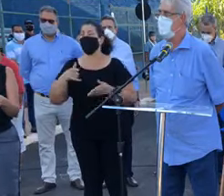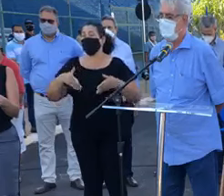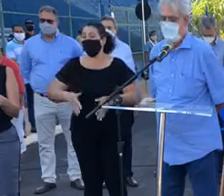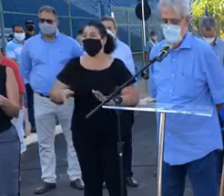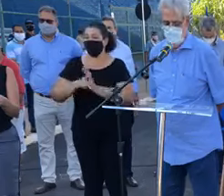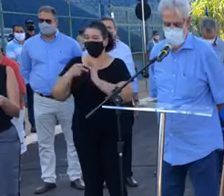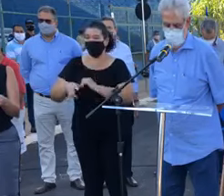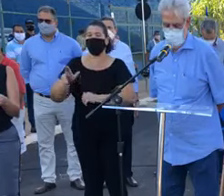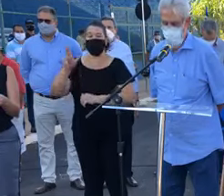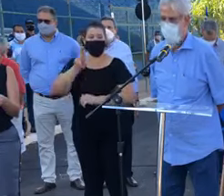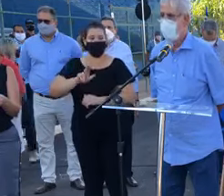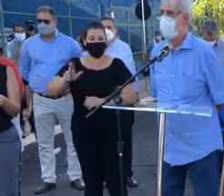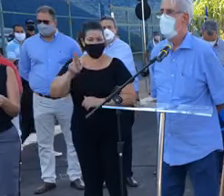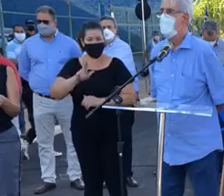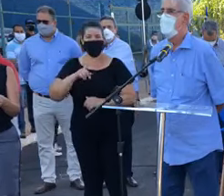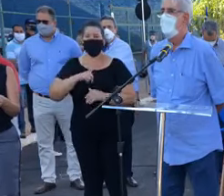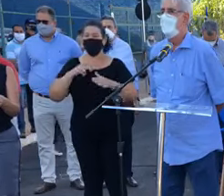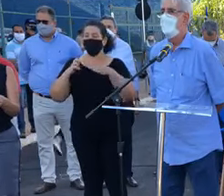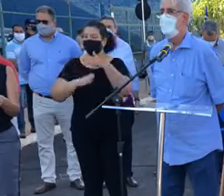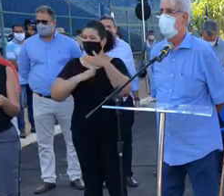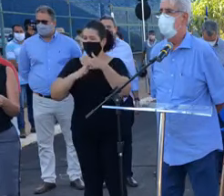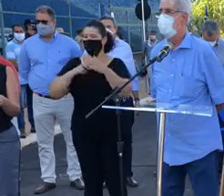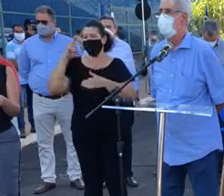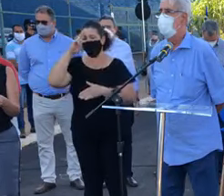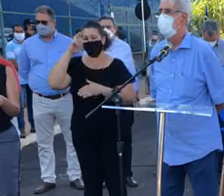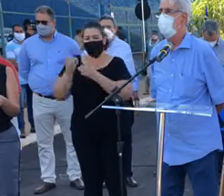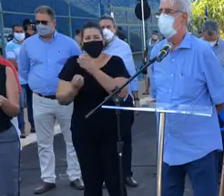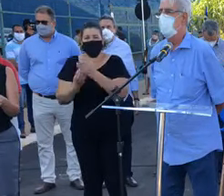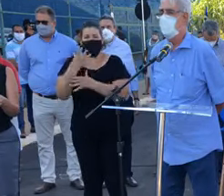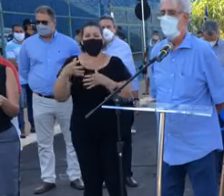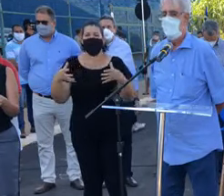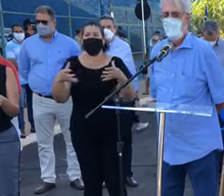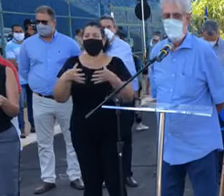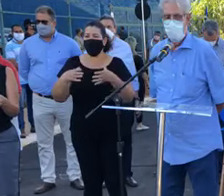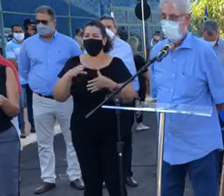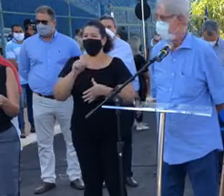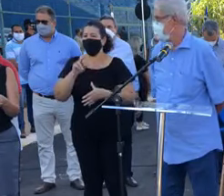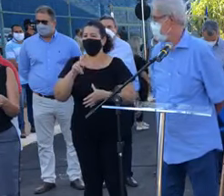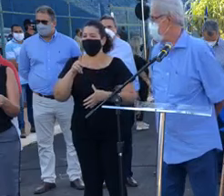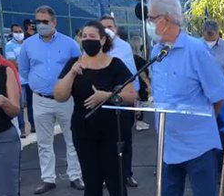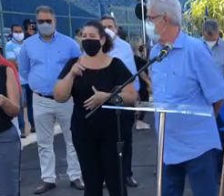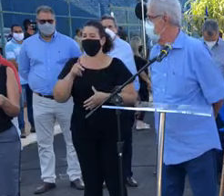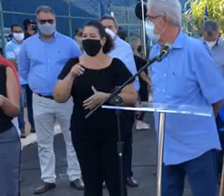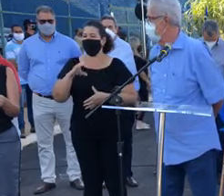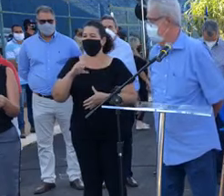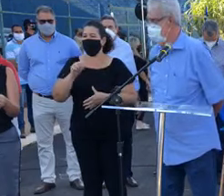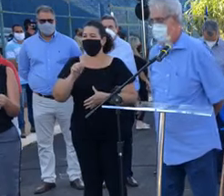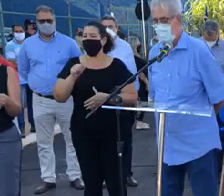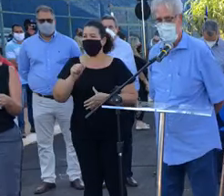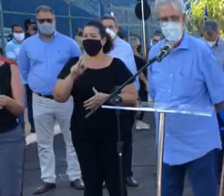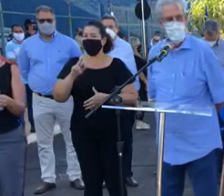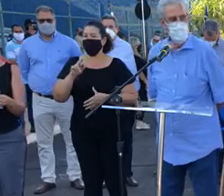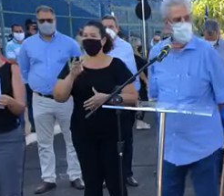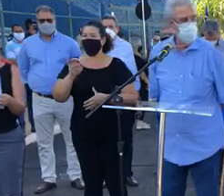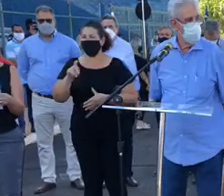em Uberlândia, foi empresário, fundador do grupo Carpe, antigo grupo Carfep,